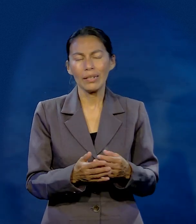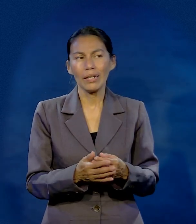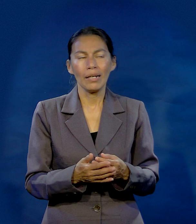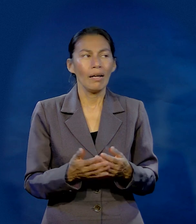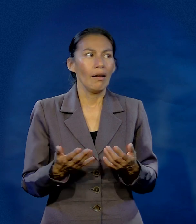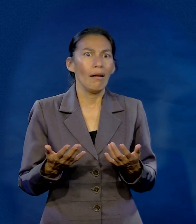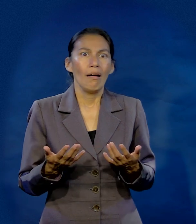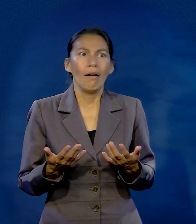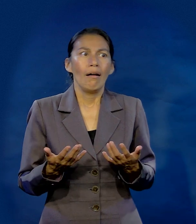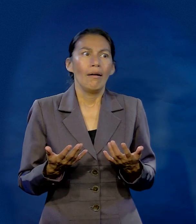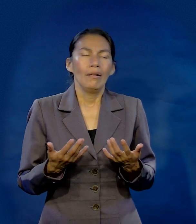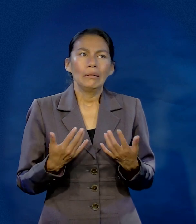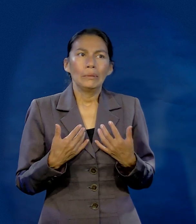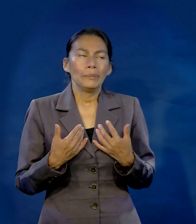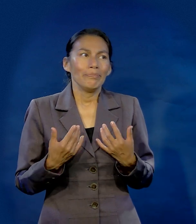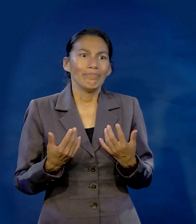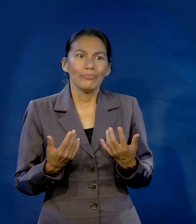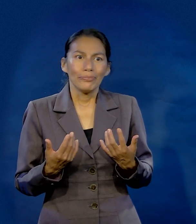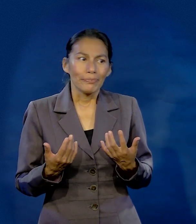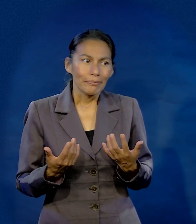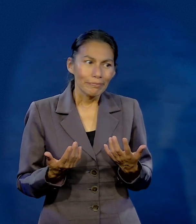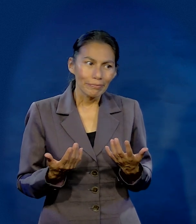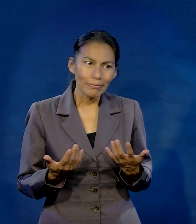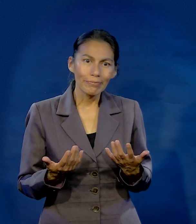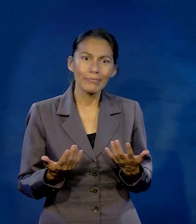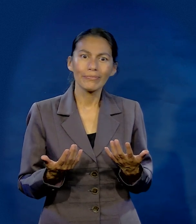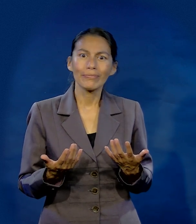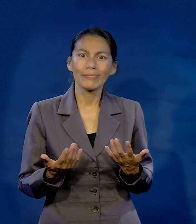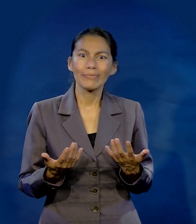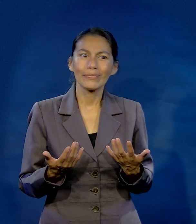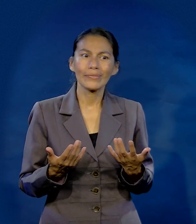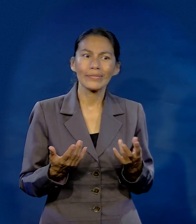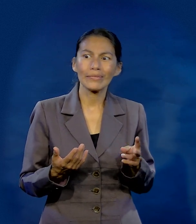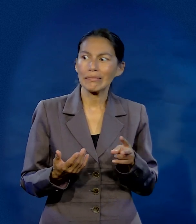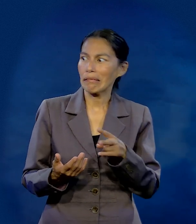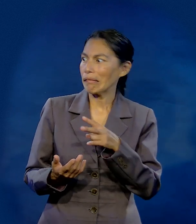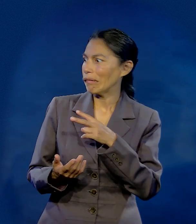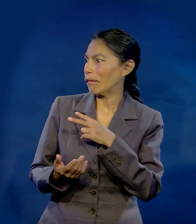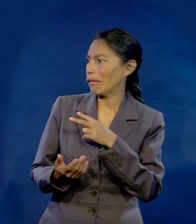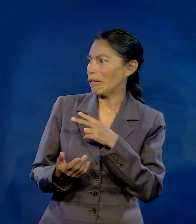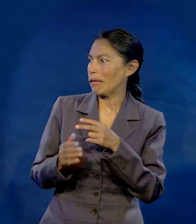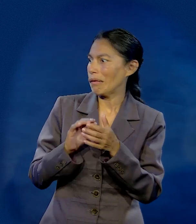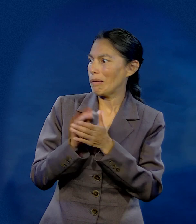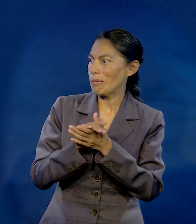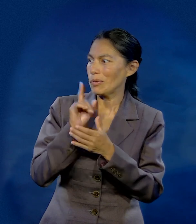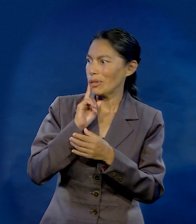él toma los libros dice Ah Es una Biblia vecino Gracias Pásale